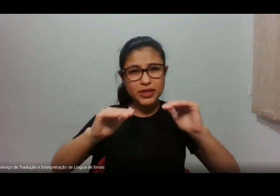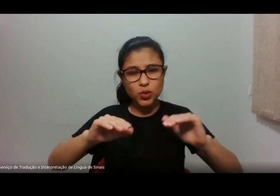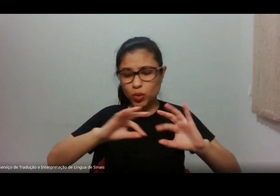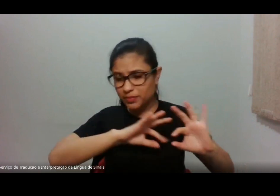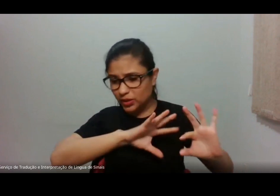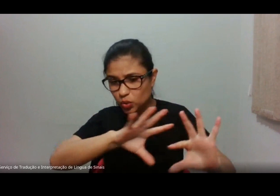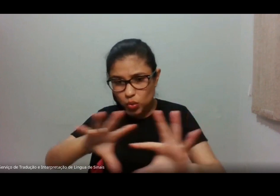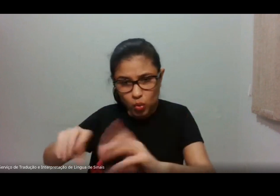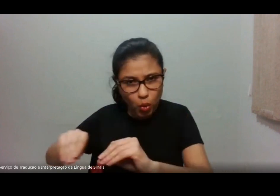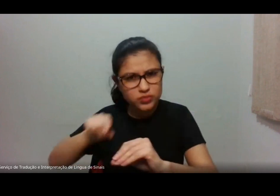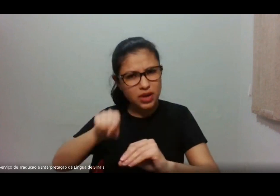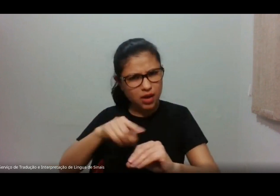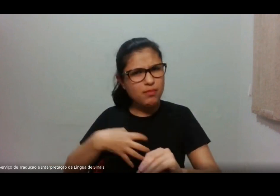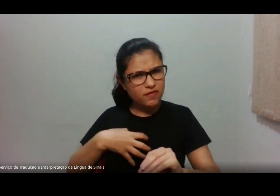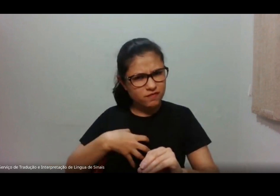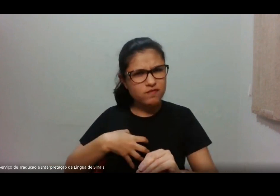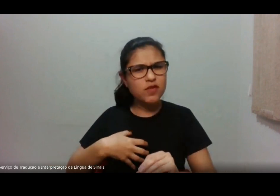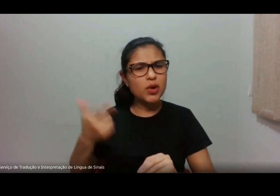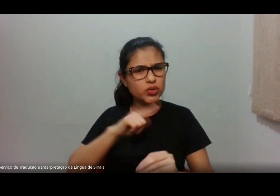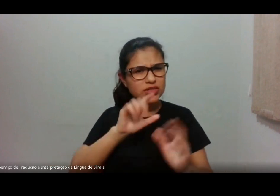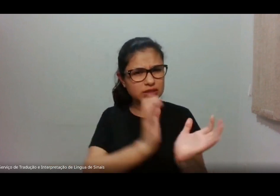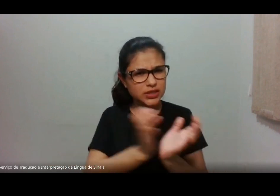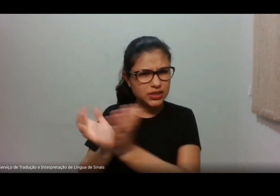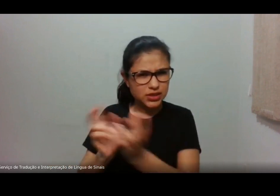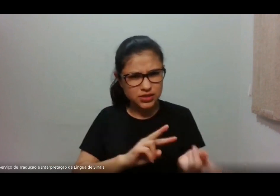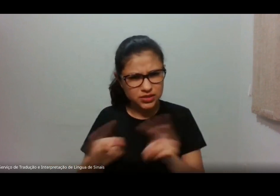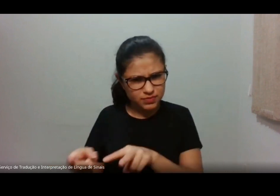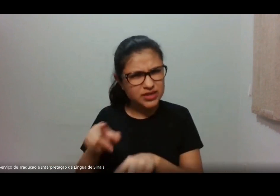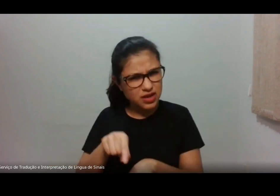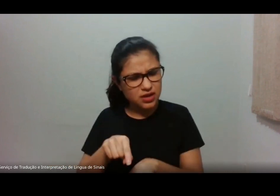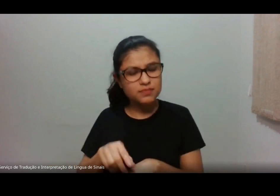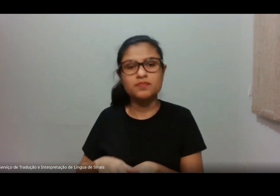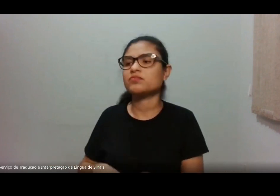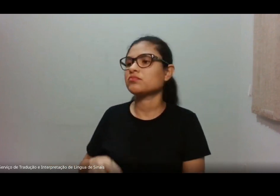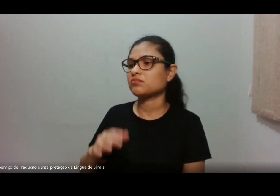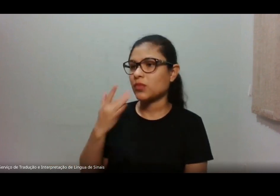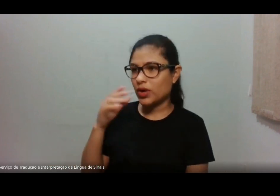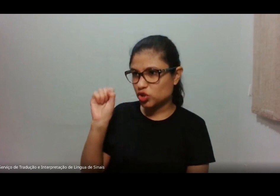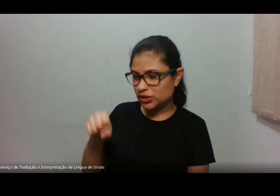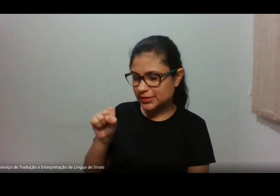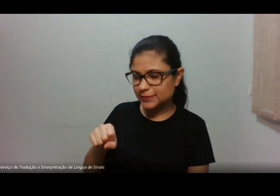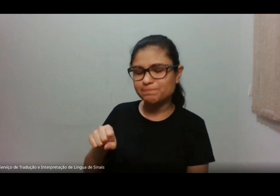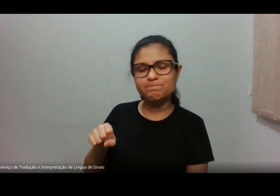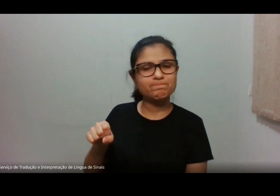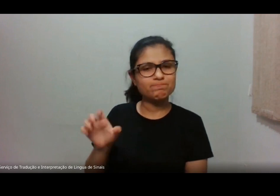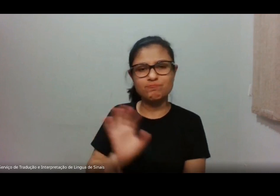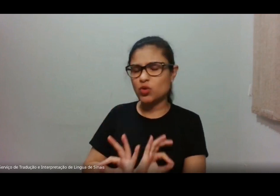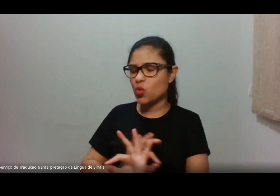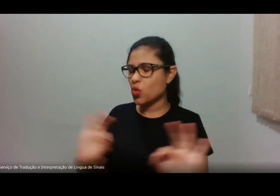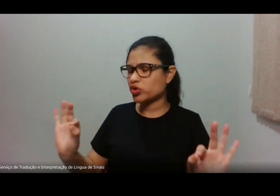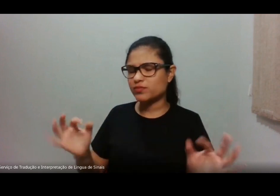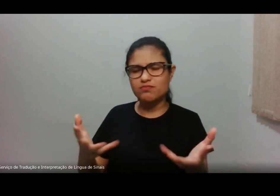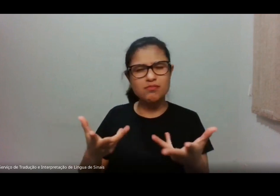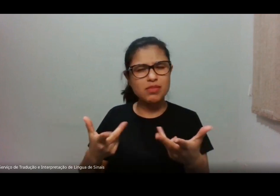ensino superior seria um passo para isto, transclasse? Eu acho que sim, né? Seria ótimo, né, gente? Seria